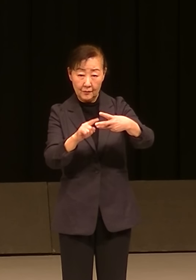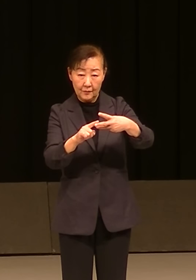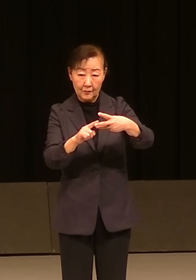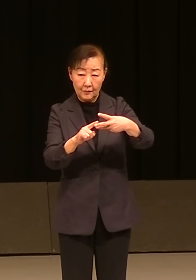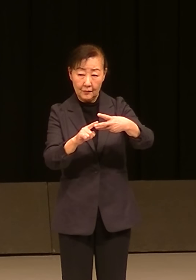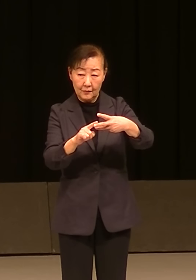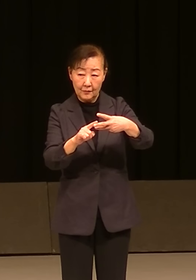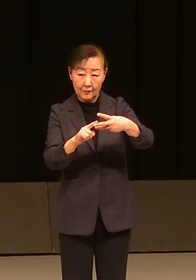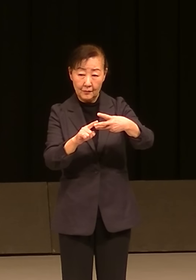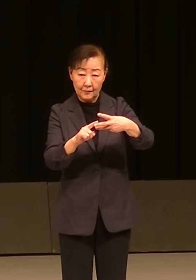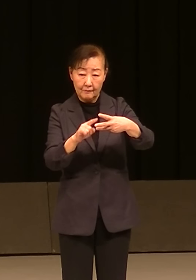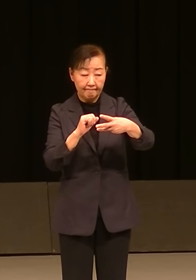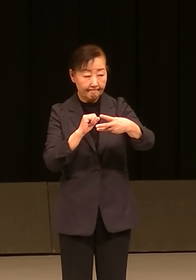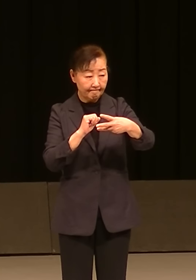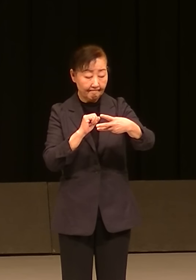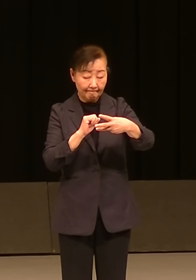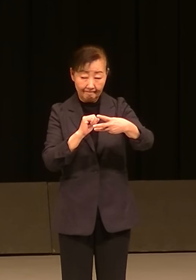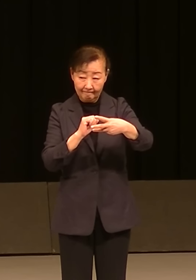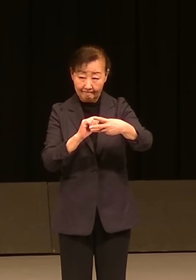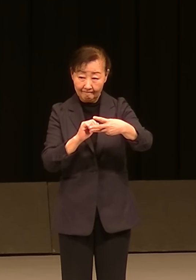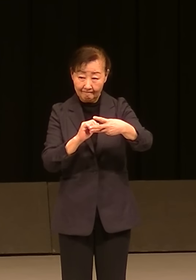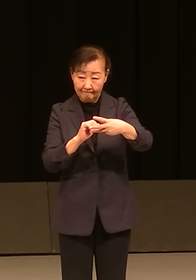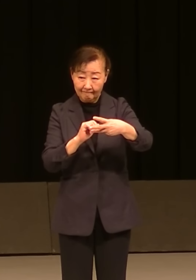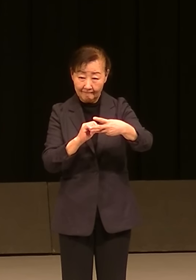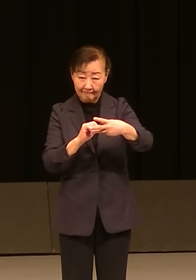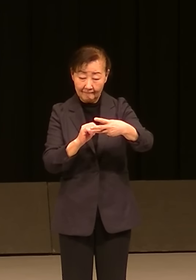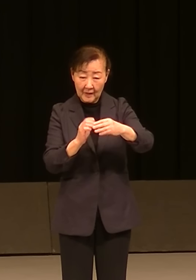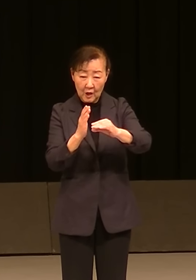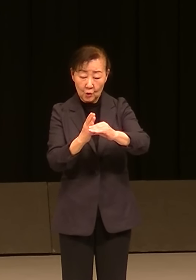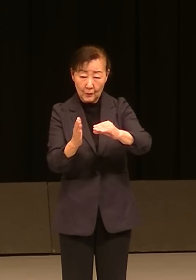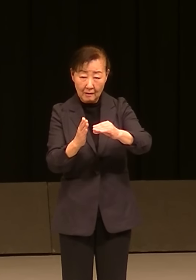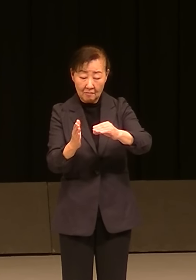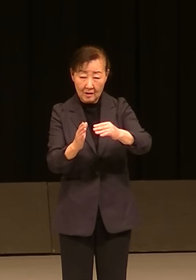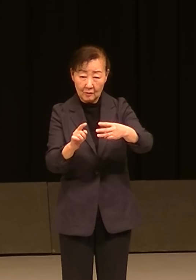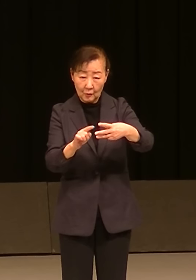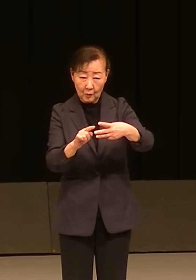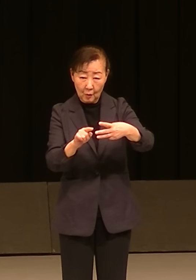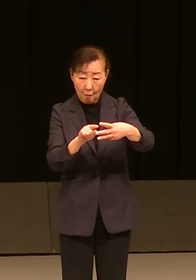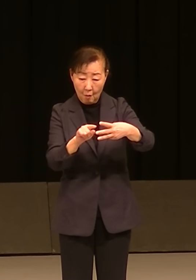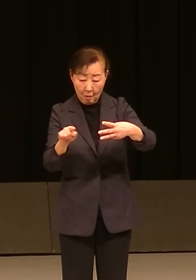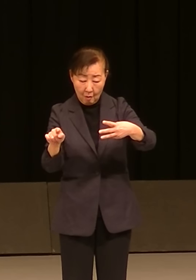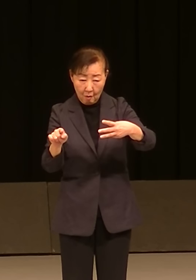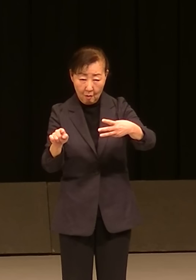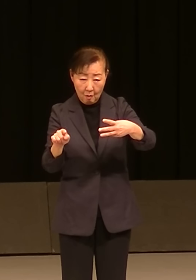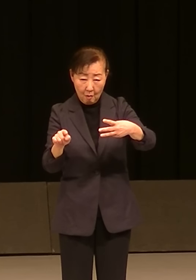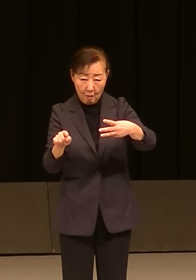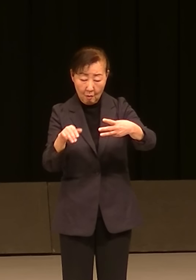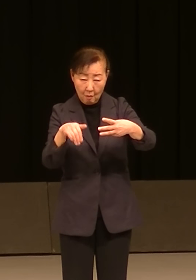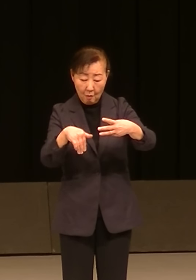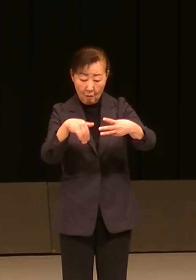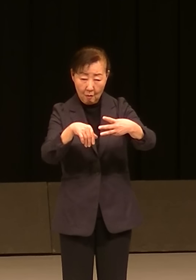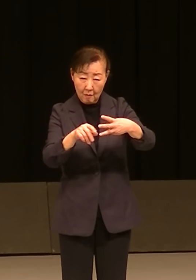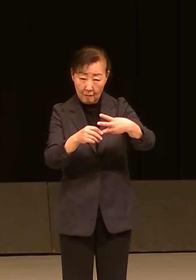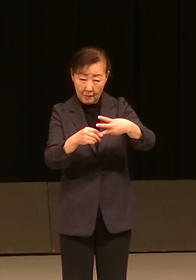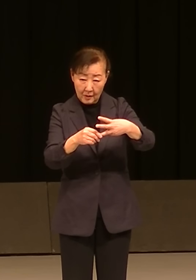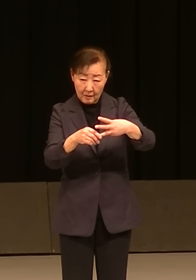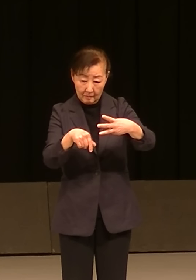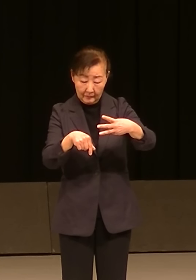これは線に、途中中盤ぐらいのところの一連の下り、そして一番最後の下